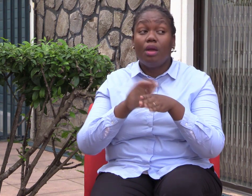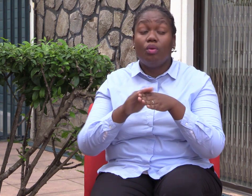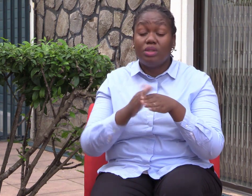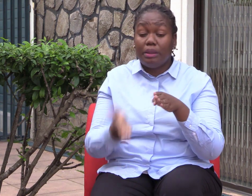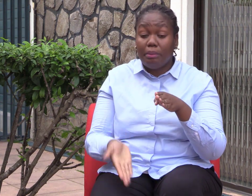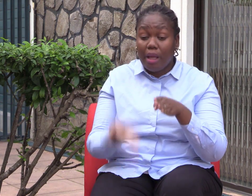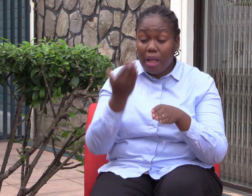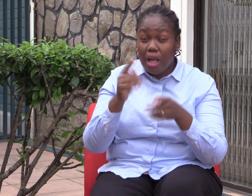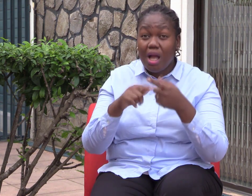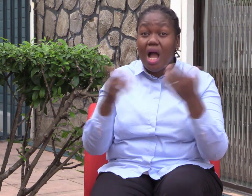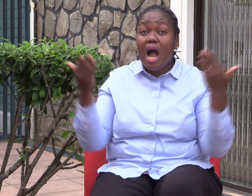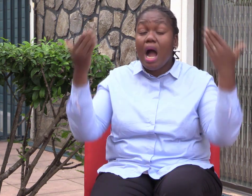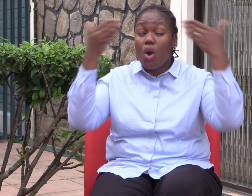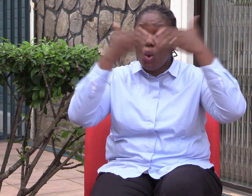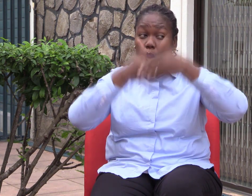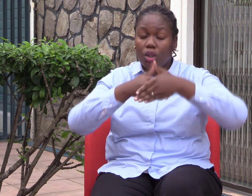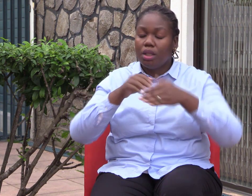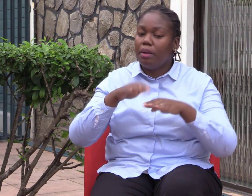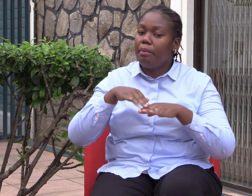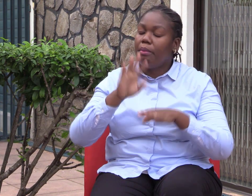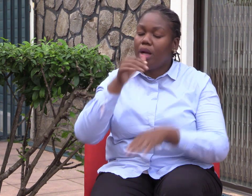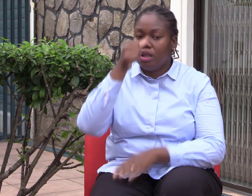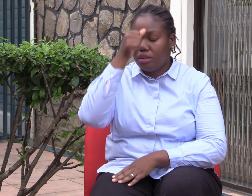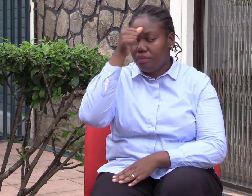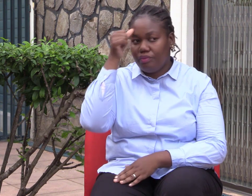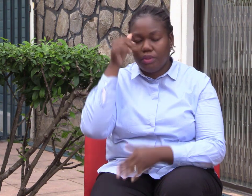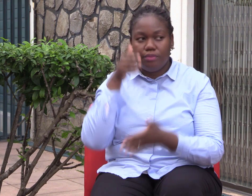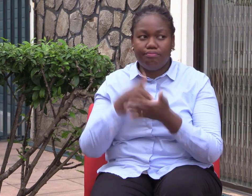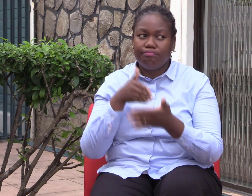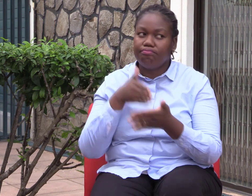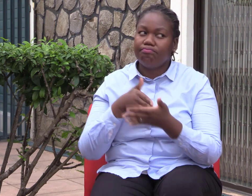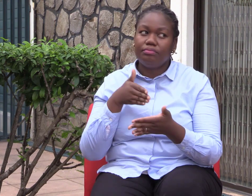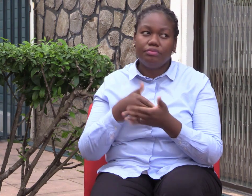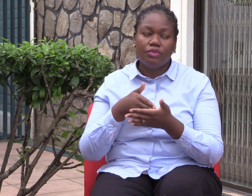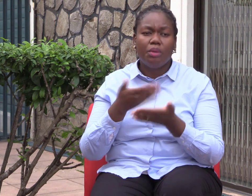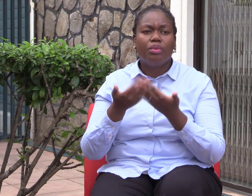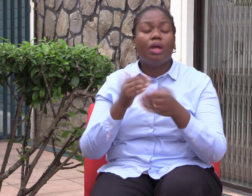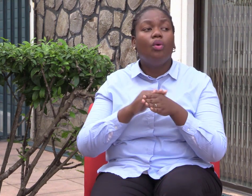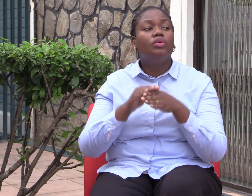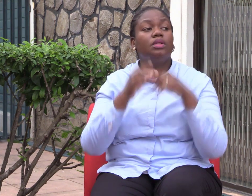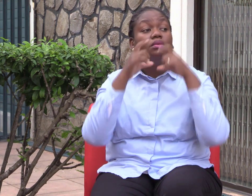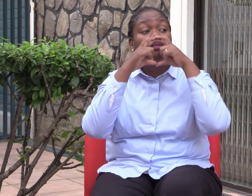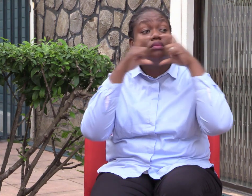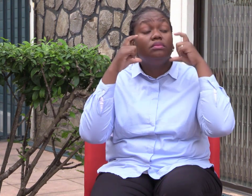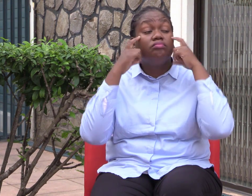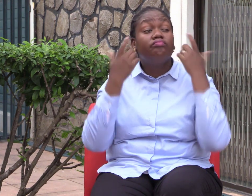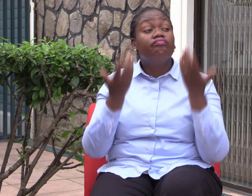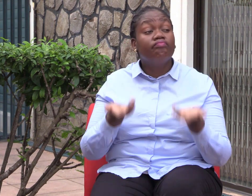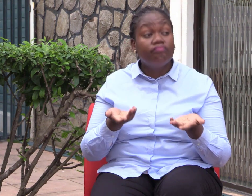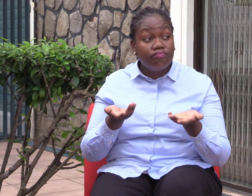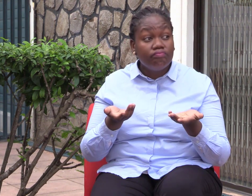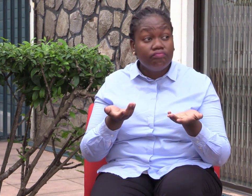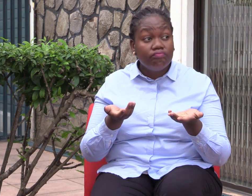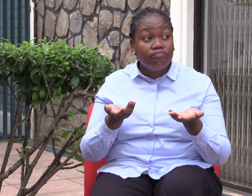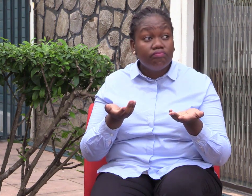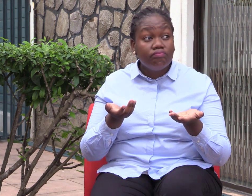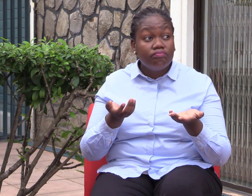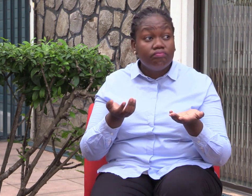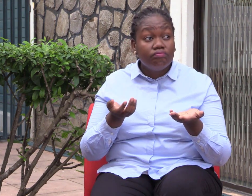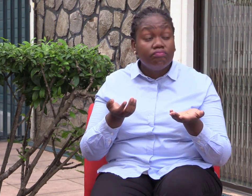local. E isso cria uma barreira para mim. E principalmente nas noites, temos tido grande problema nas